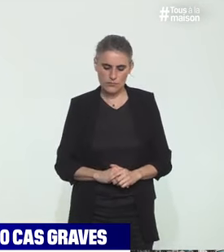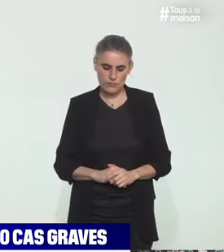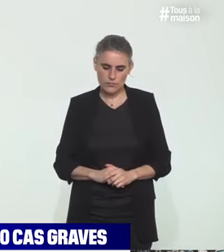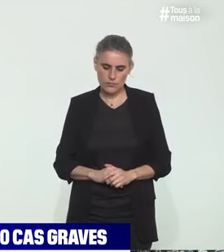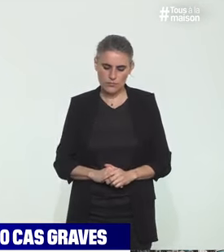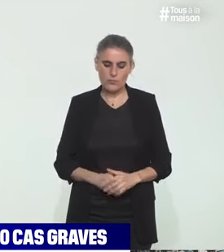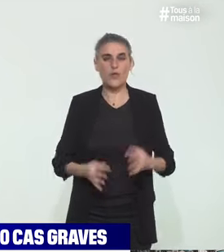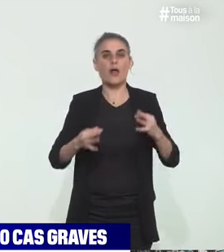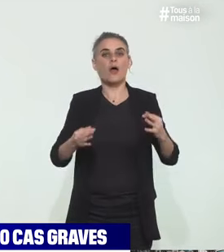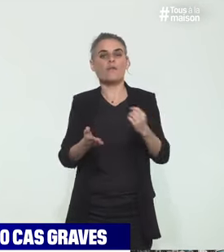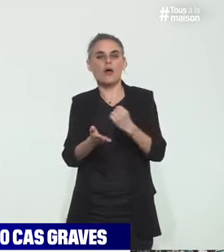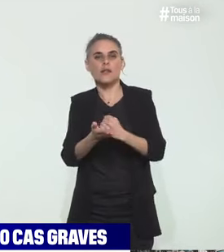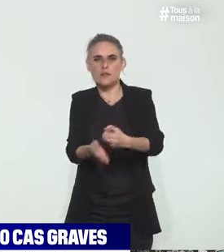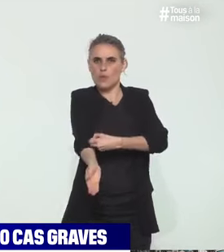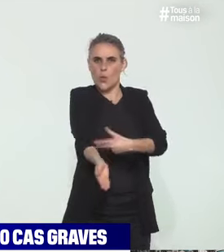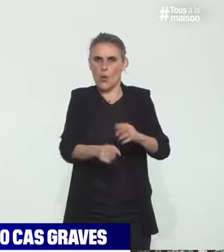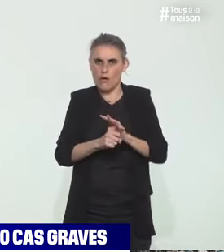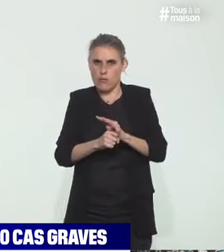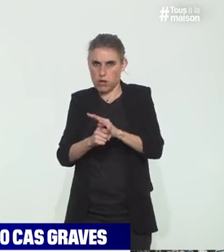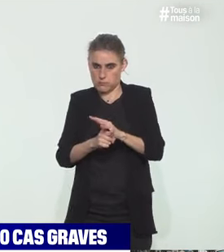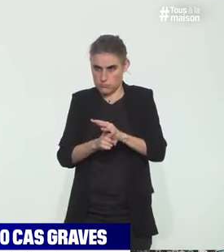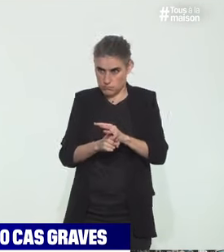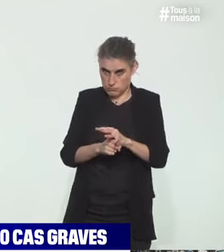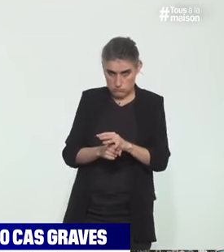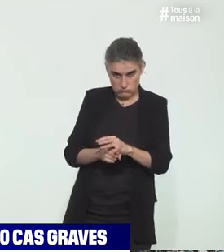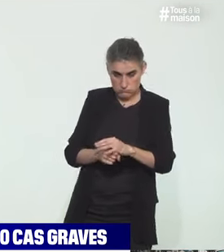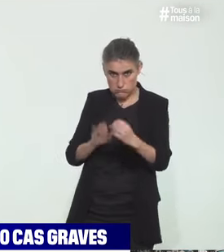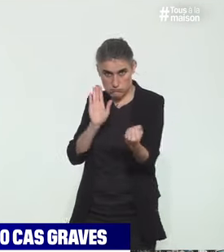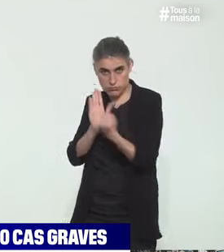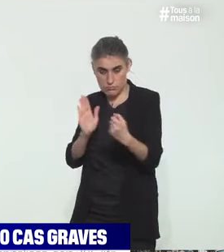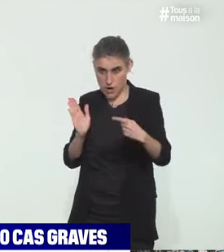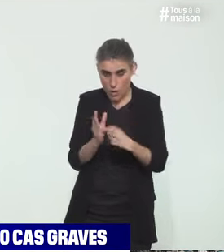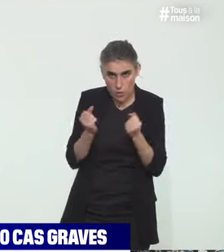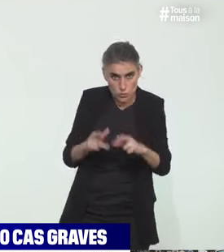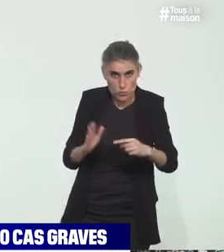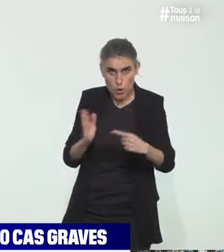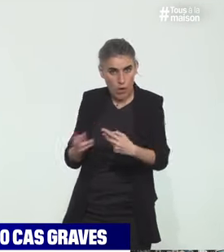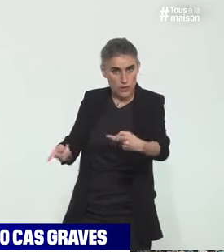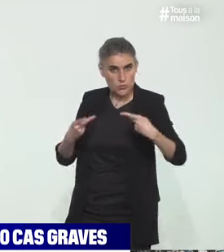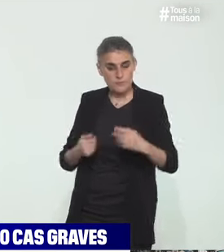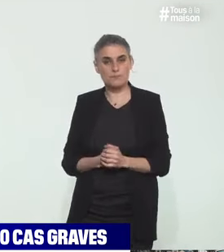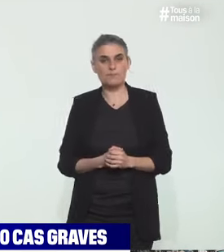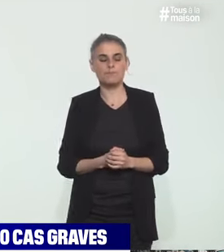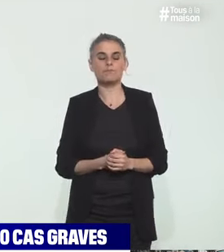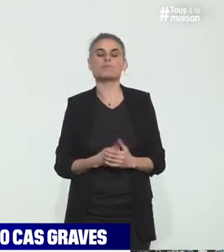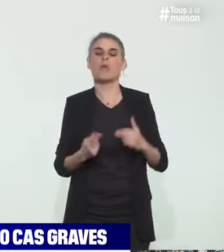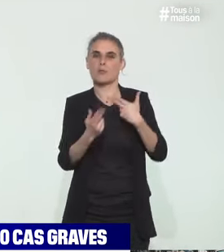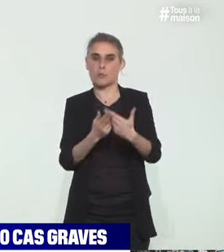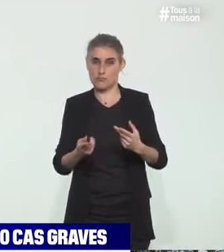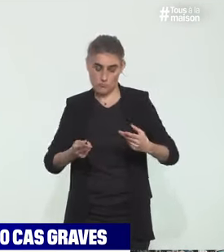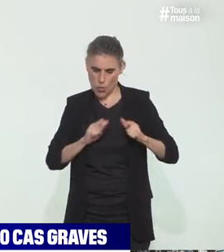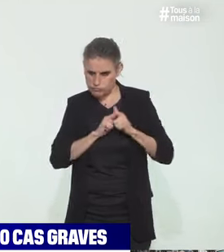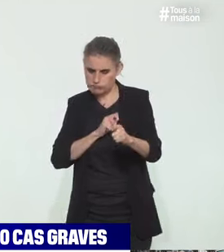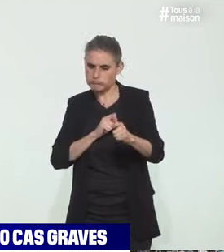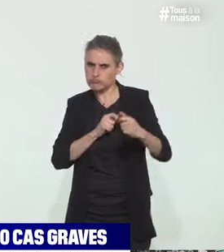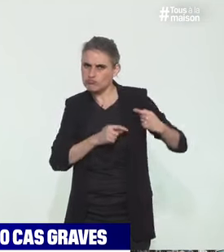la fiabilité des tests sérologiques et leur agrément officiel? Alors, toutes ces procédures sont en cours. Elles ont déjà bien évolué. Il y a beaucoup d'activités de la